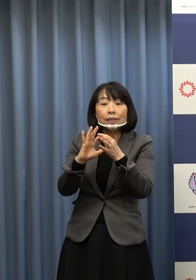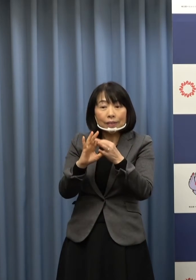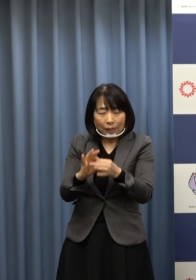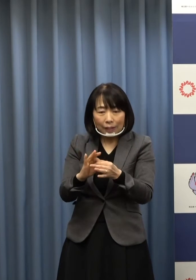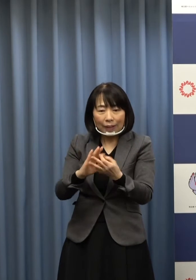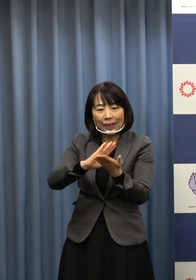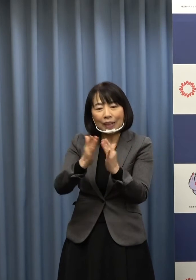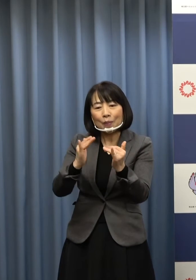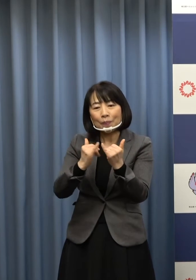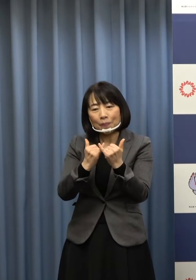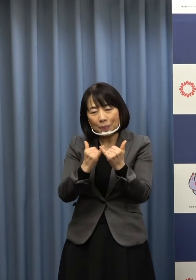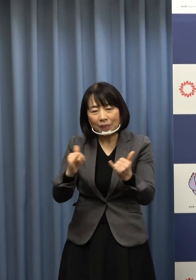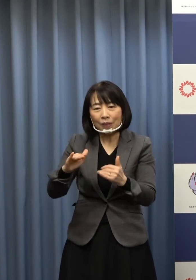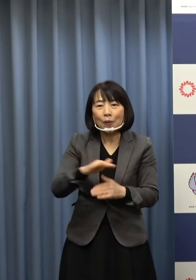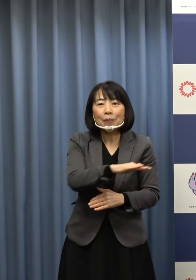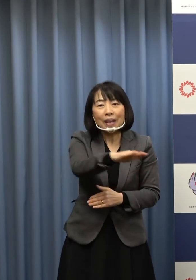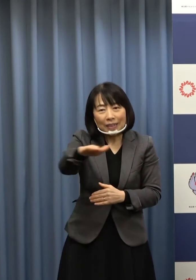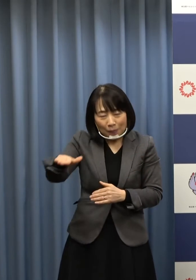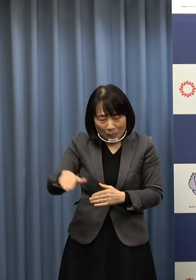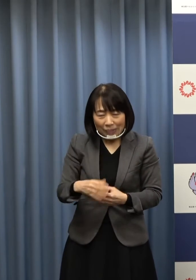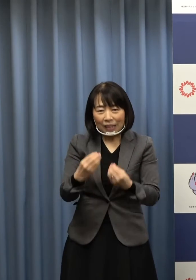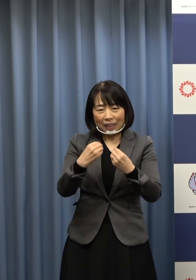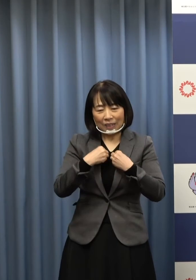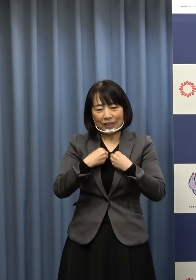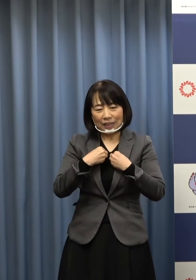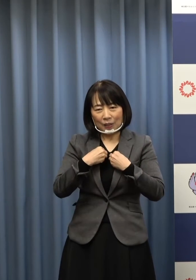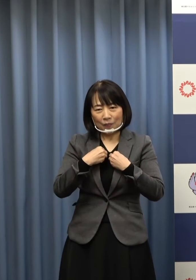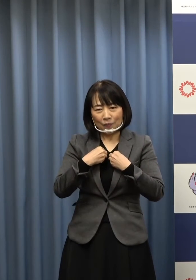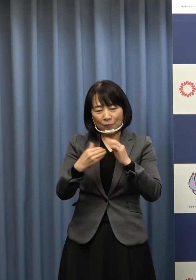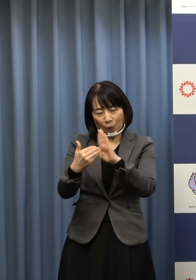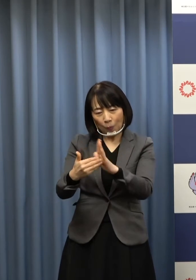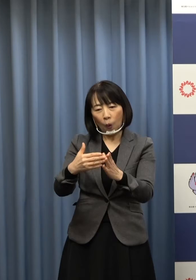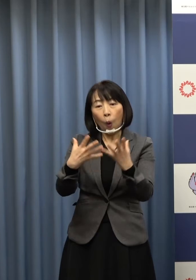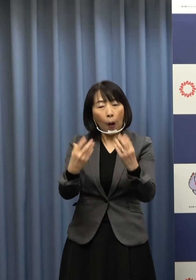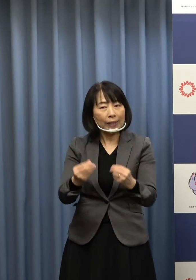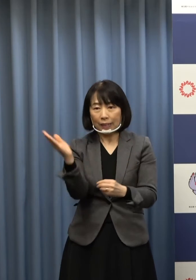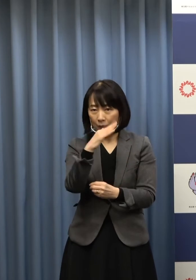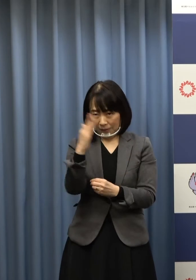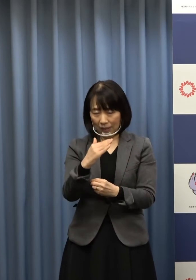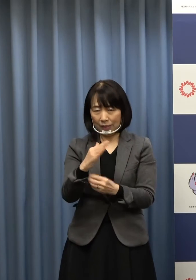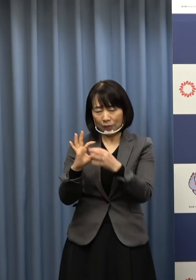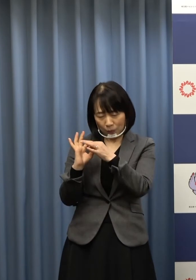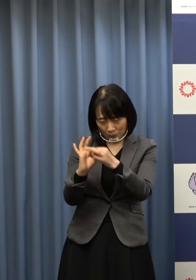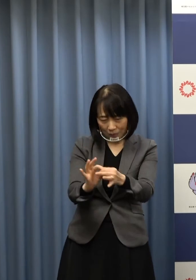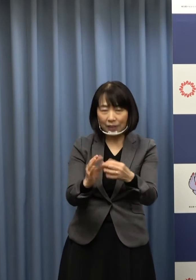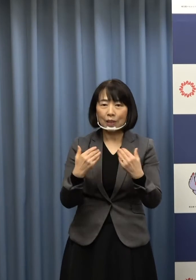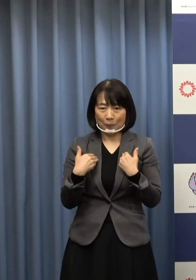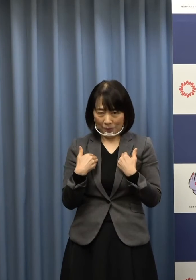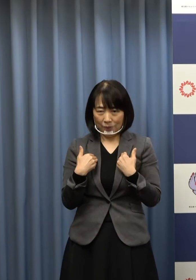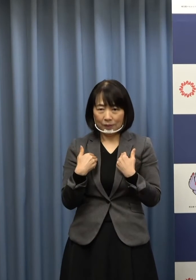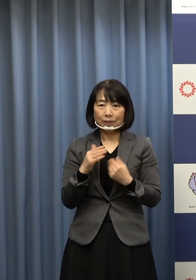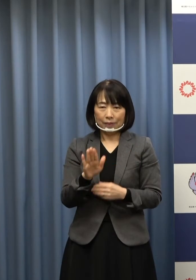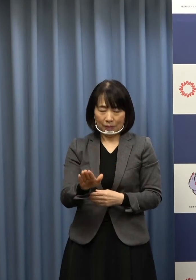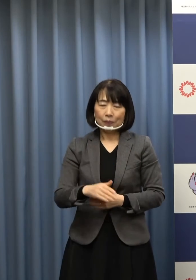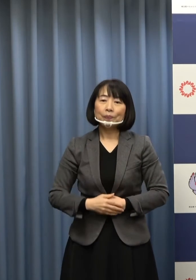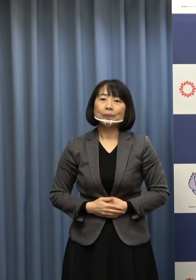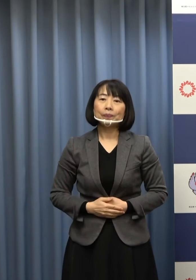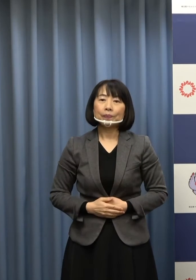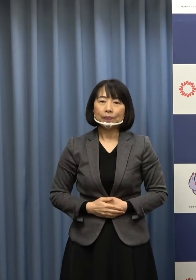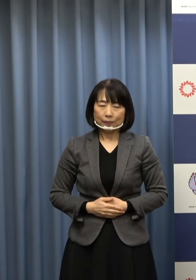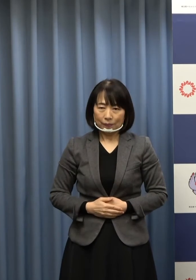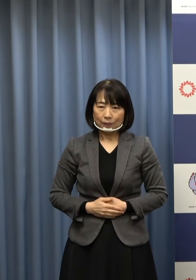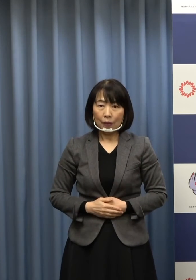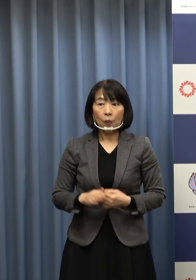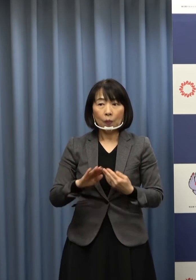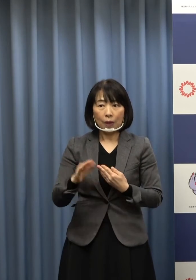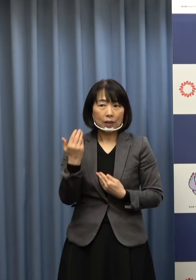に基本的な感染予防措置をしなくていいということには絶対ならない、これだけは申し上げておきたいと思います。 ありがとうございます。幹事長から以上です